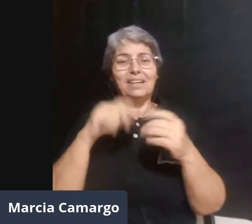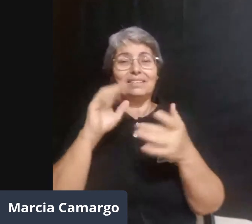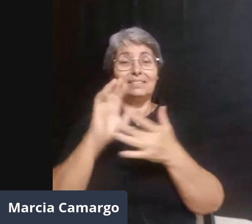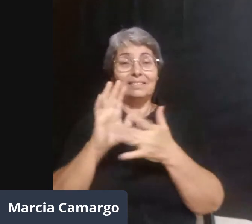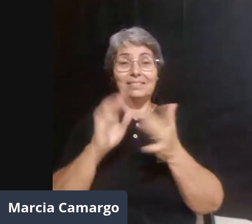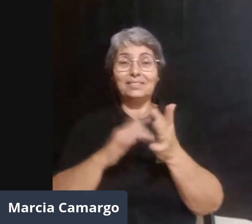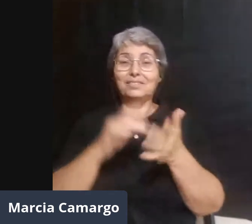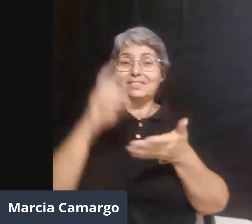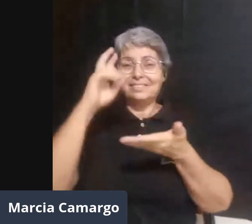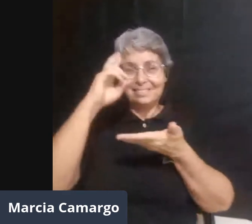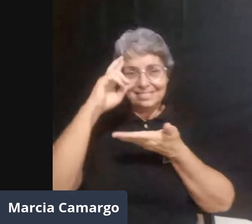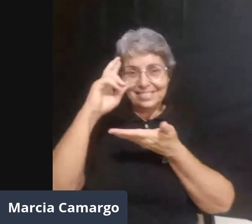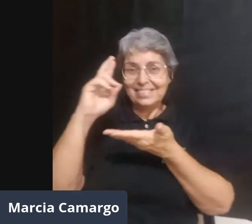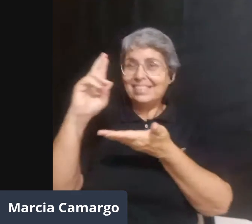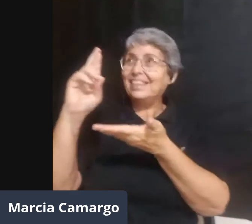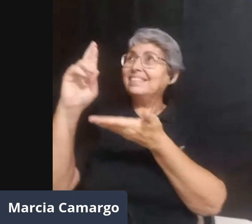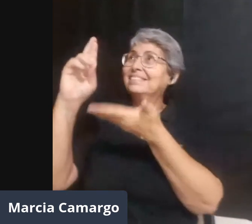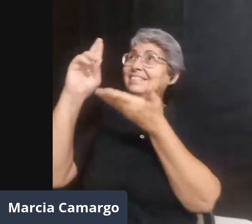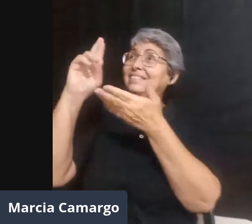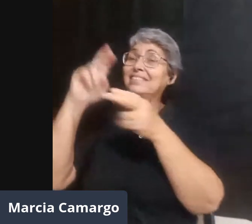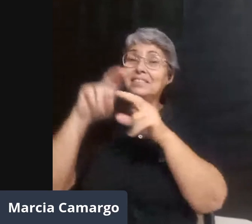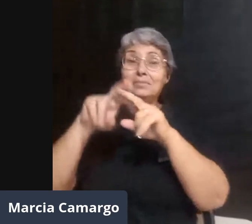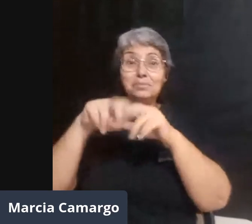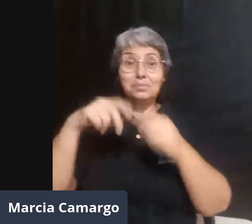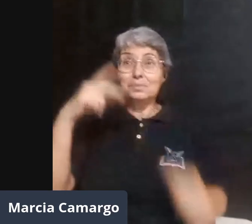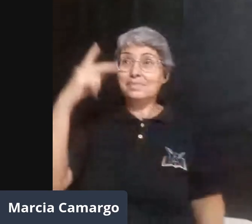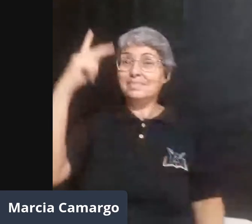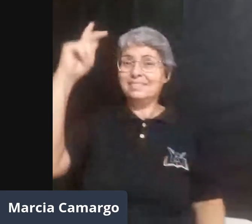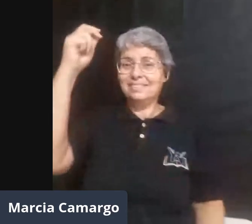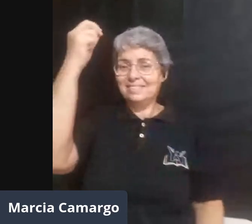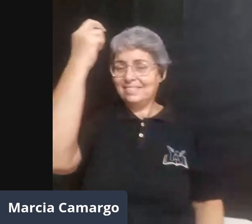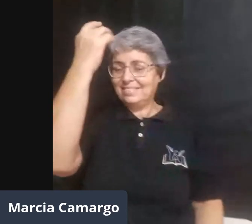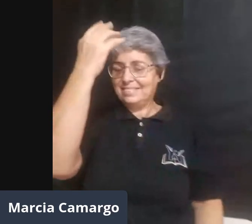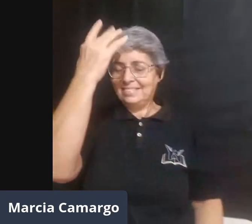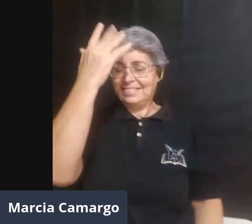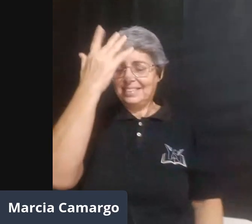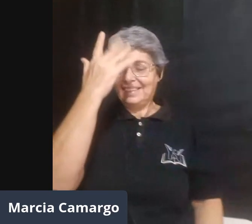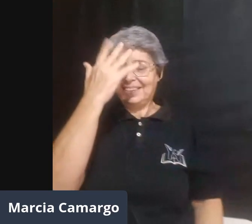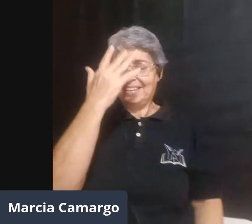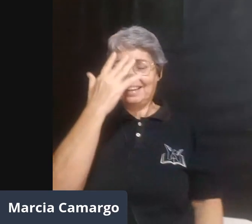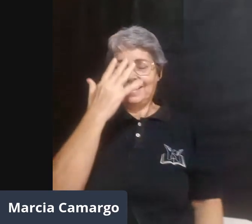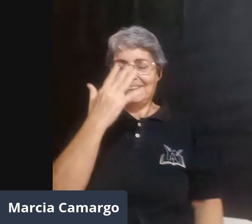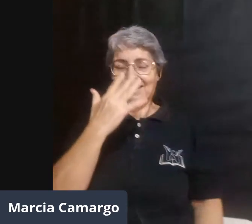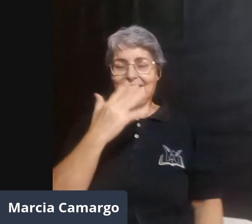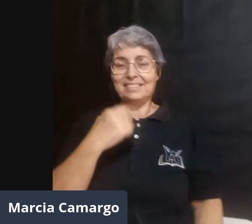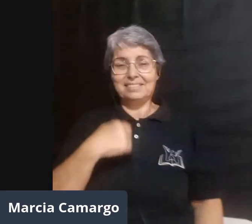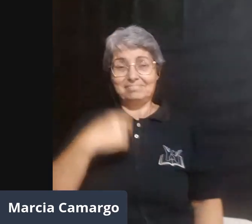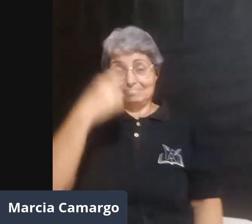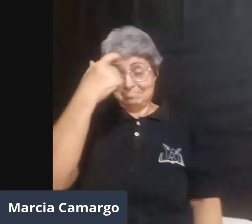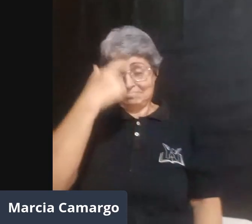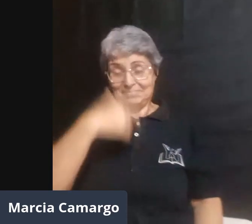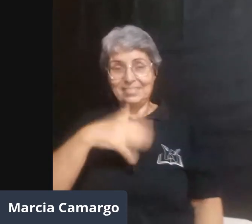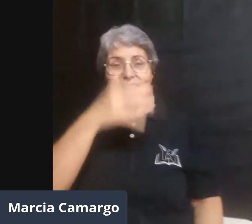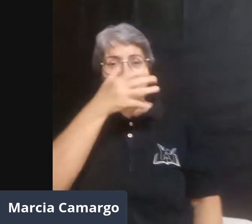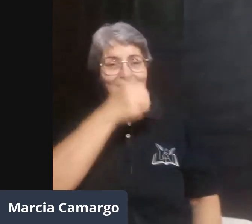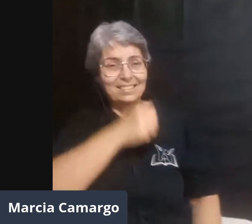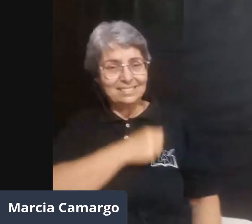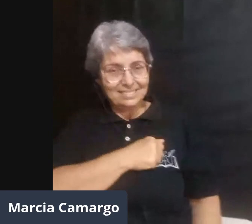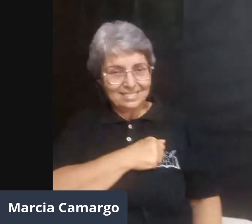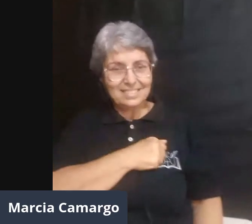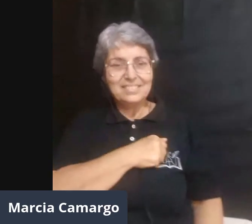sua graça, sim, eu salvo sou,